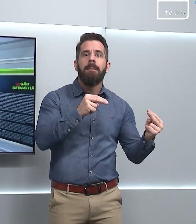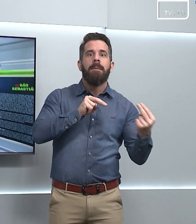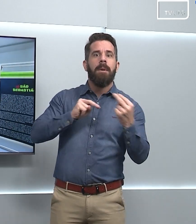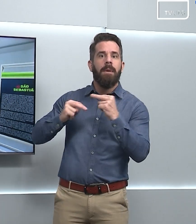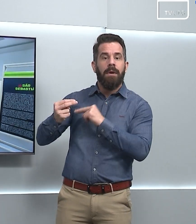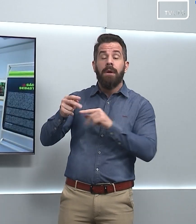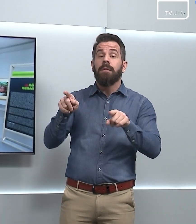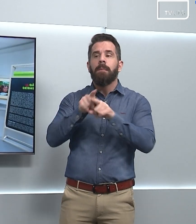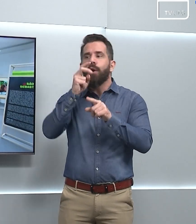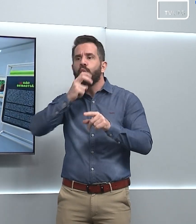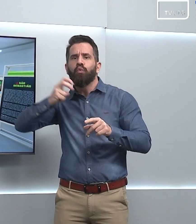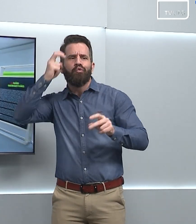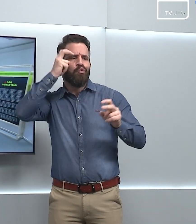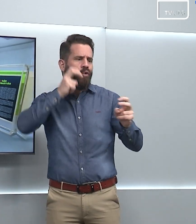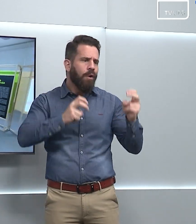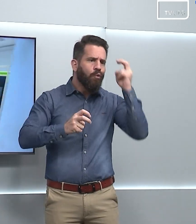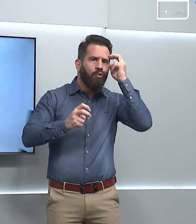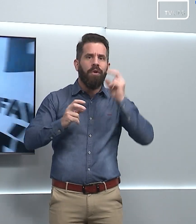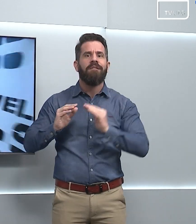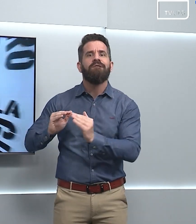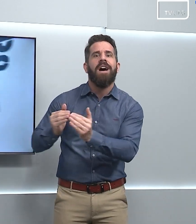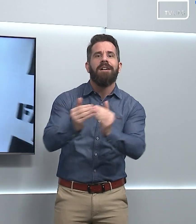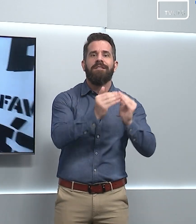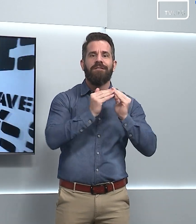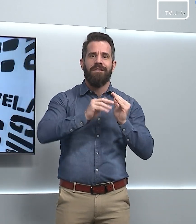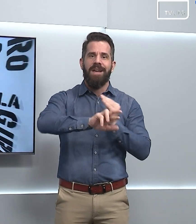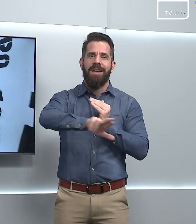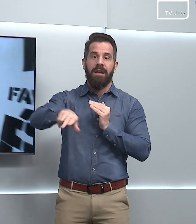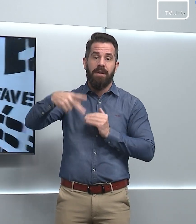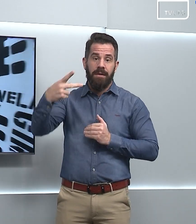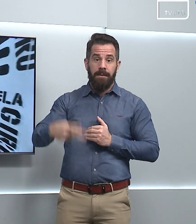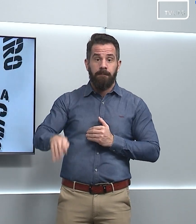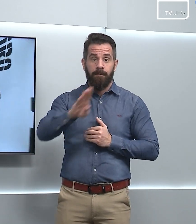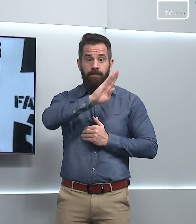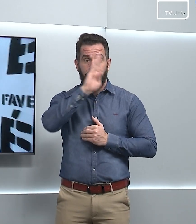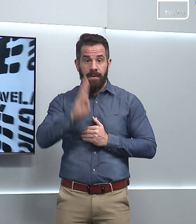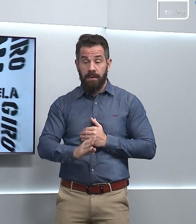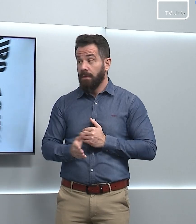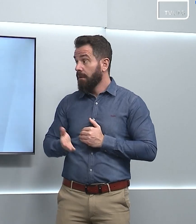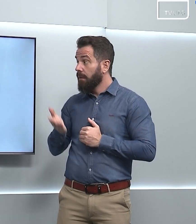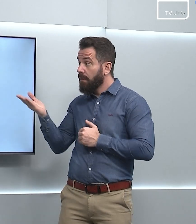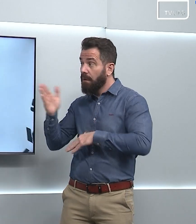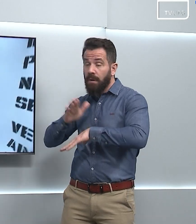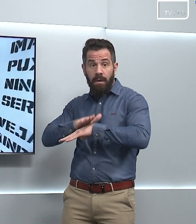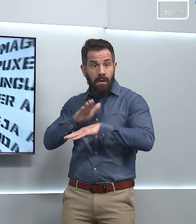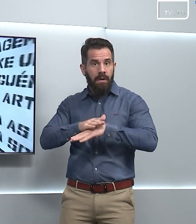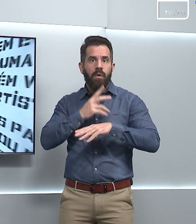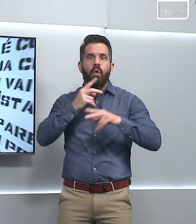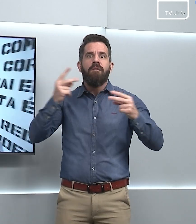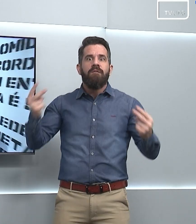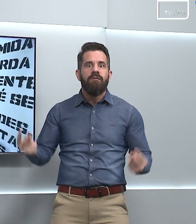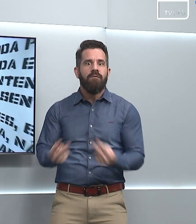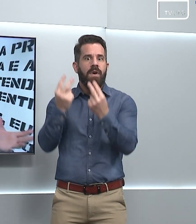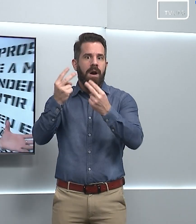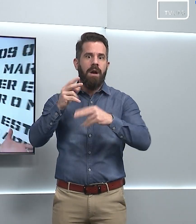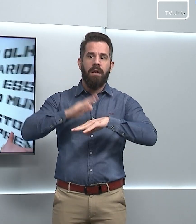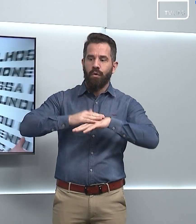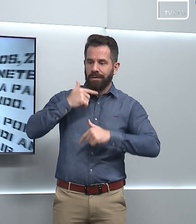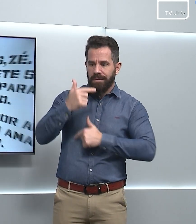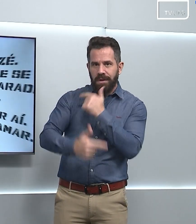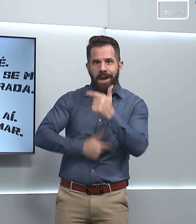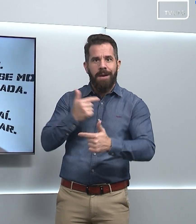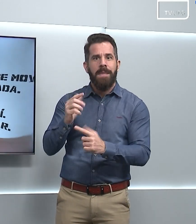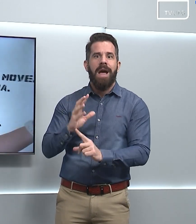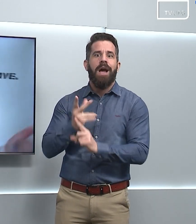favelas espalhadas pelo Brasil. Favela é Giro é uma exposição para valorizar o trabalho dos artistas, para a gente observar